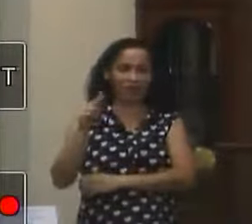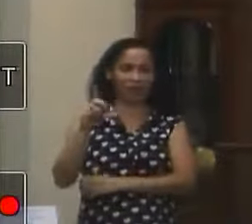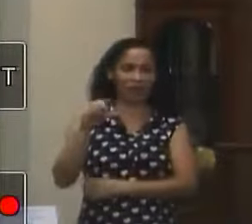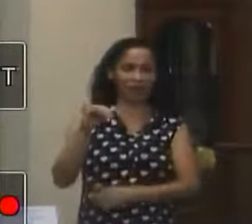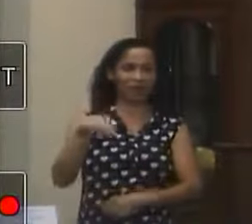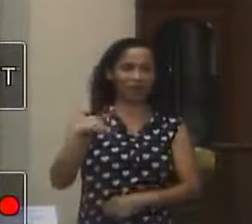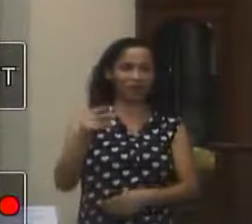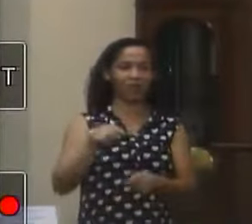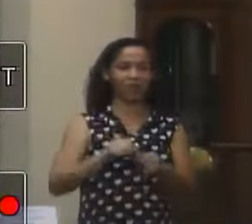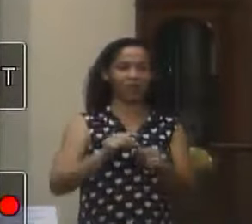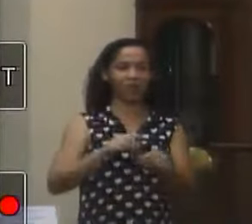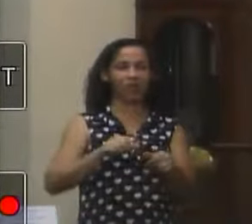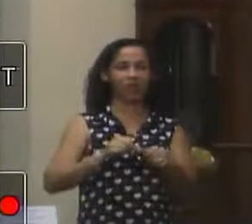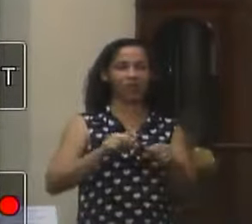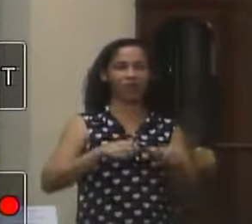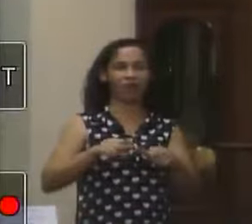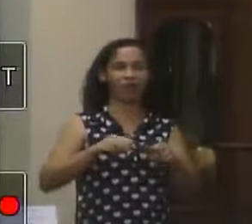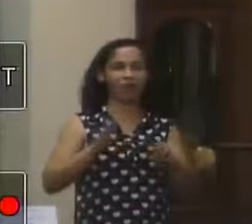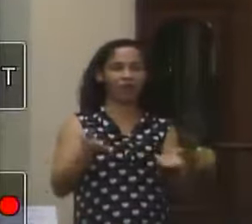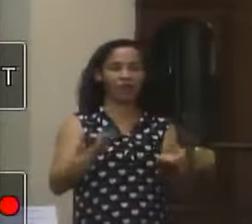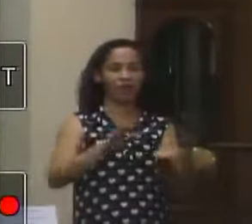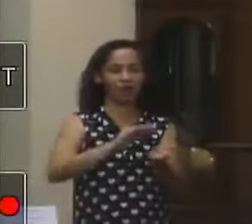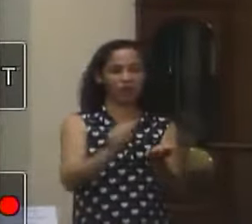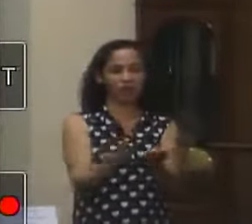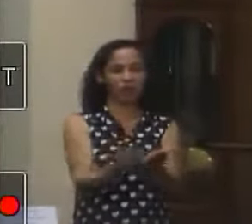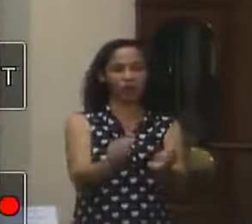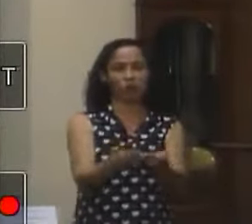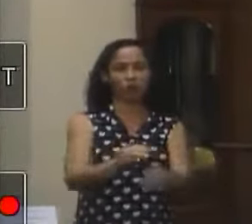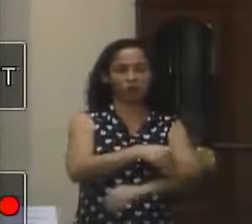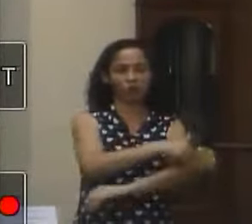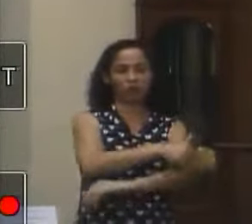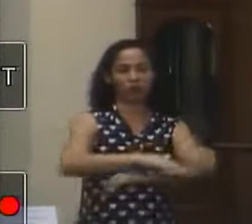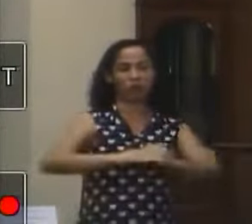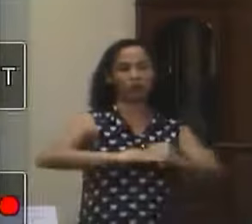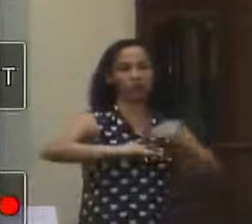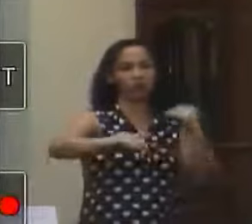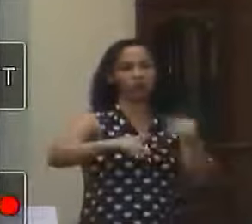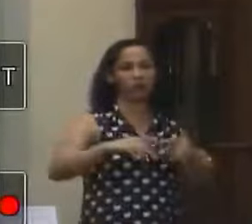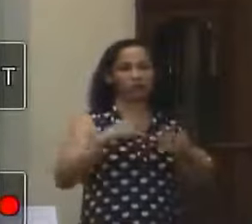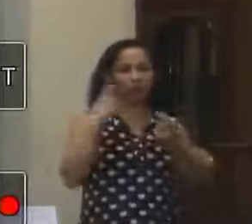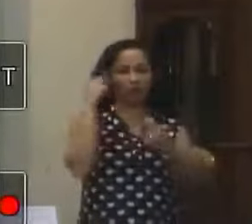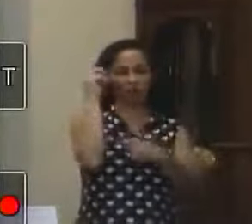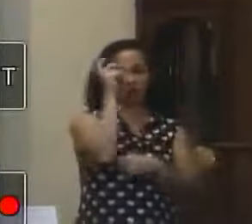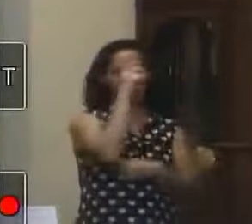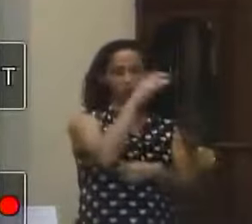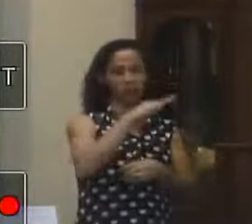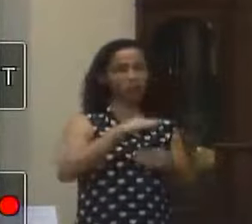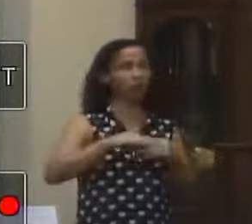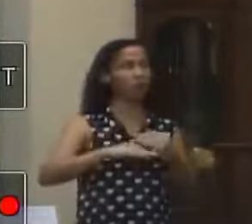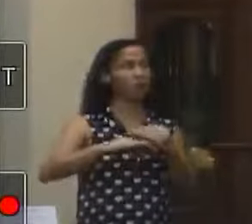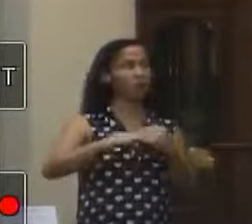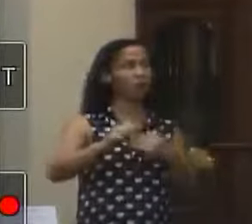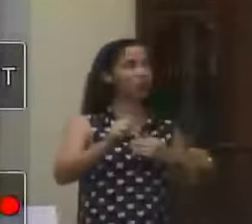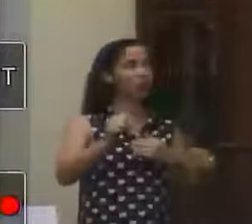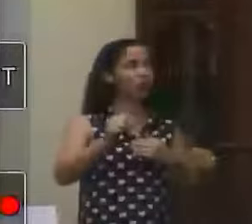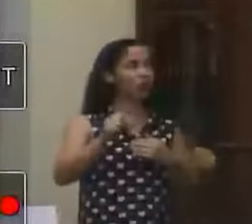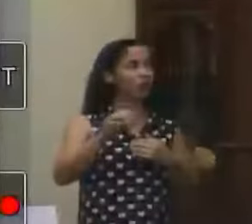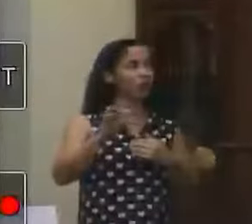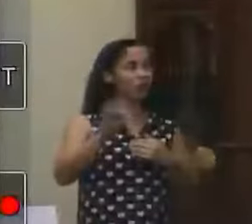de remediação. Né? A gente sabe que como é complicado, né, a massa asfáltica, já foi tema, vou falar aqui